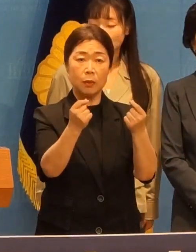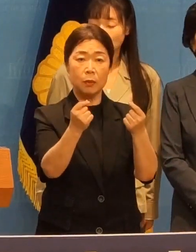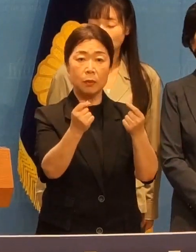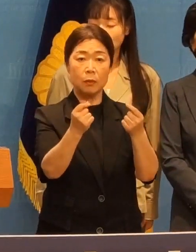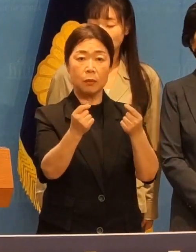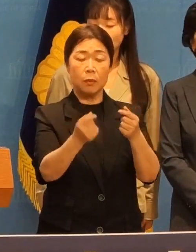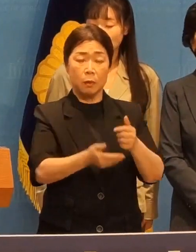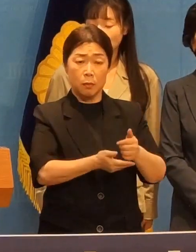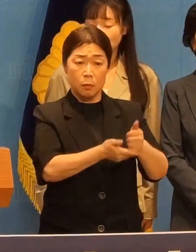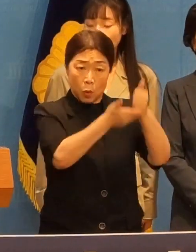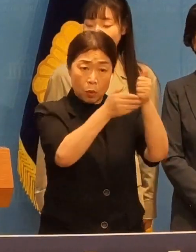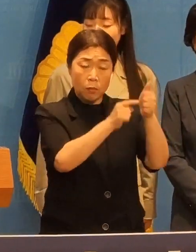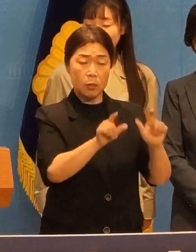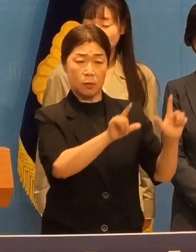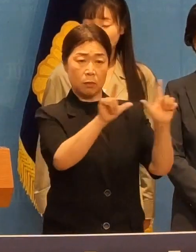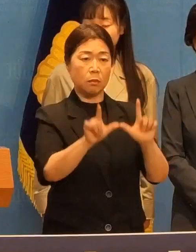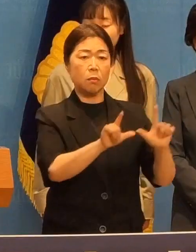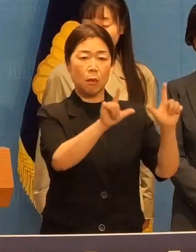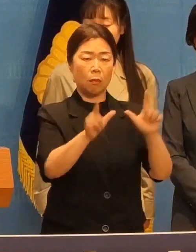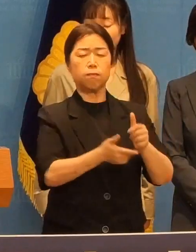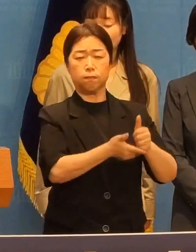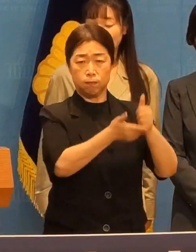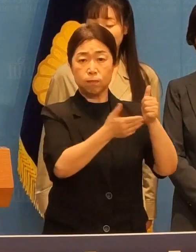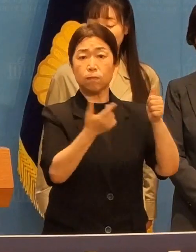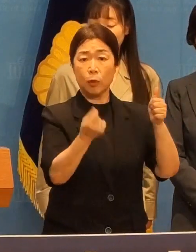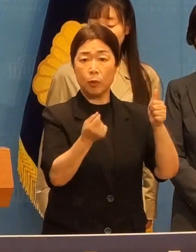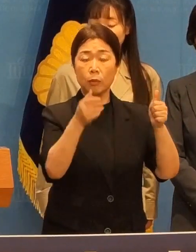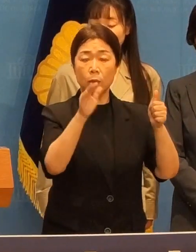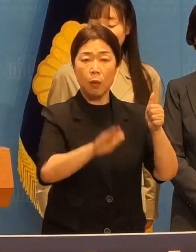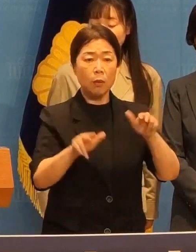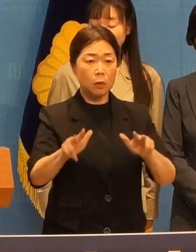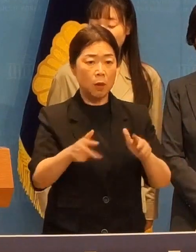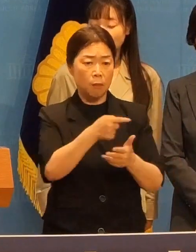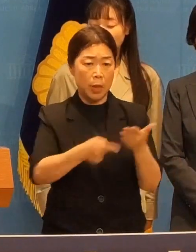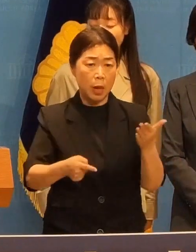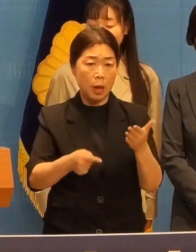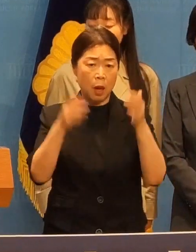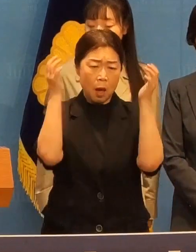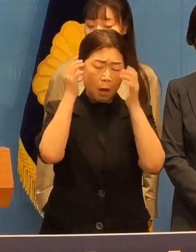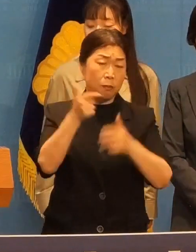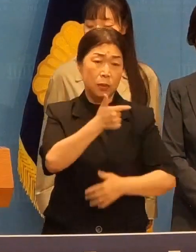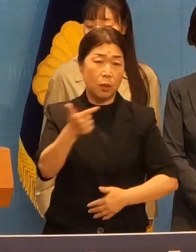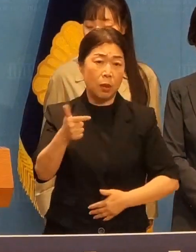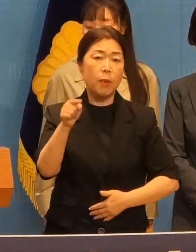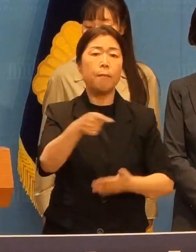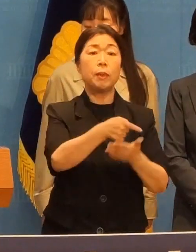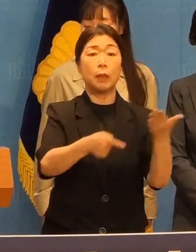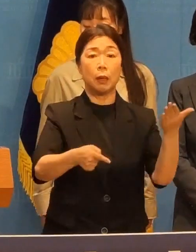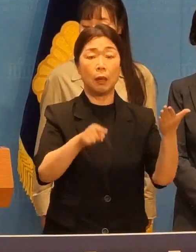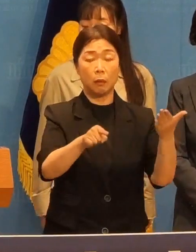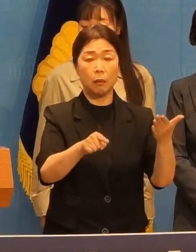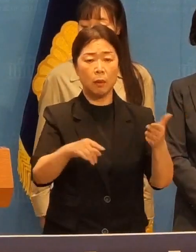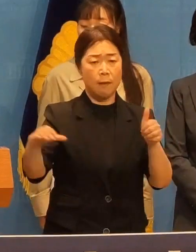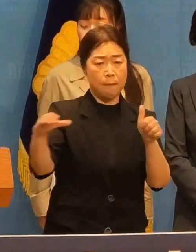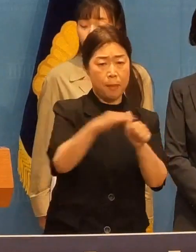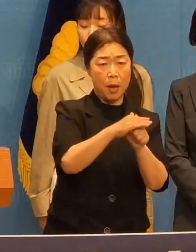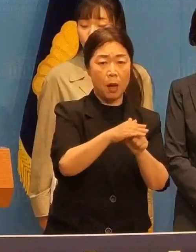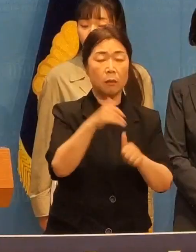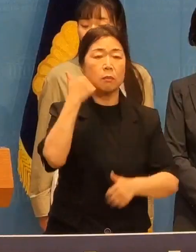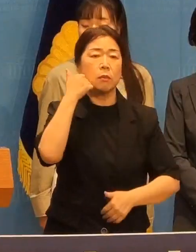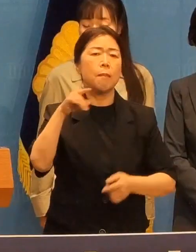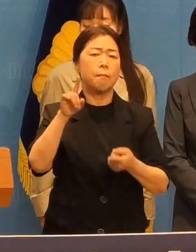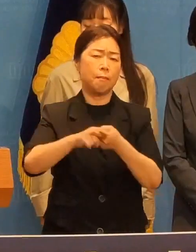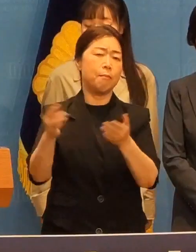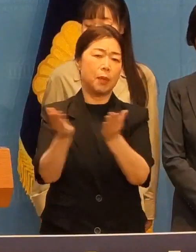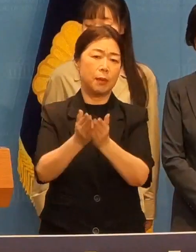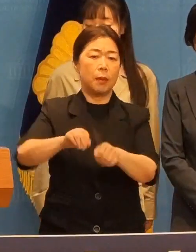그러나 존엄한 삶을 보장받지 못하고 엄청난 피해를 입었다면 그 피해를 준 가해자는 그에 맞는